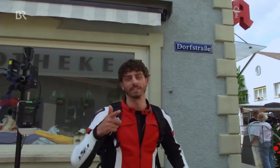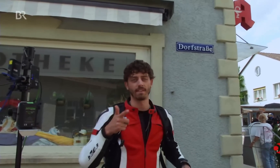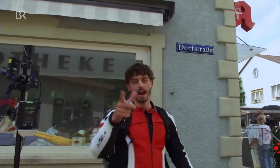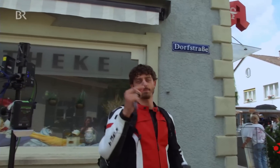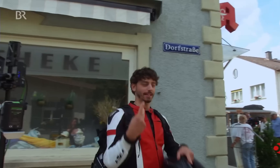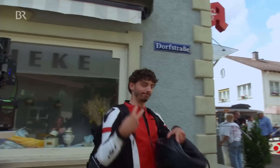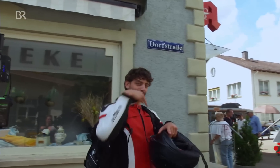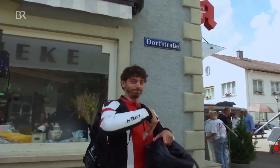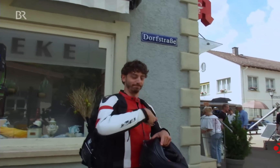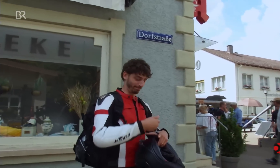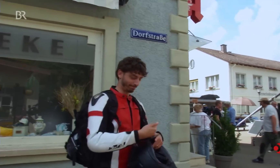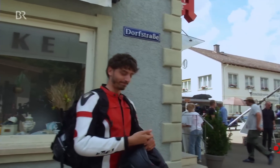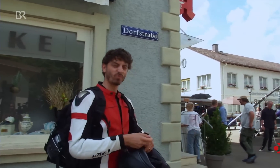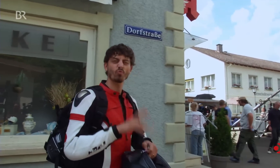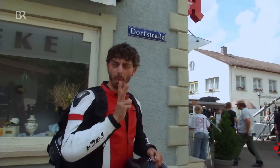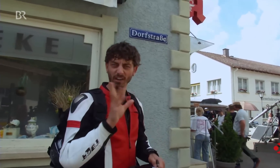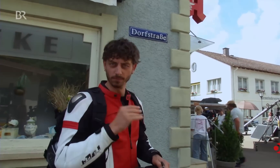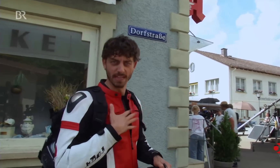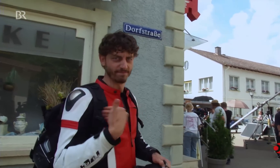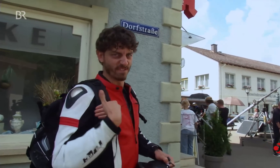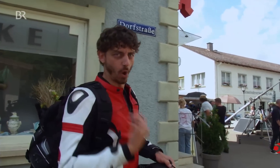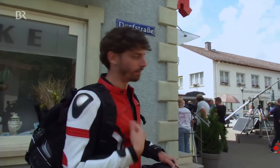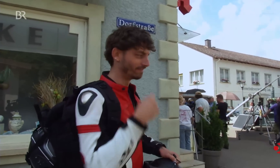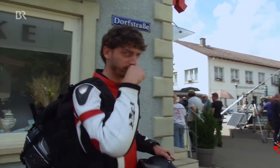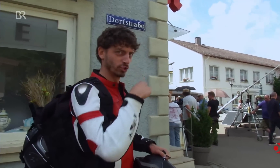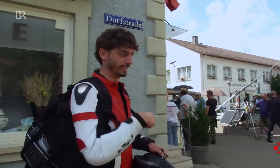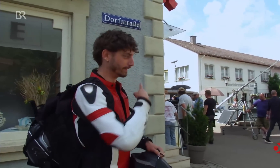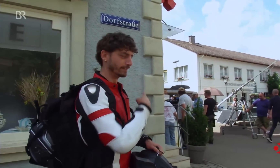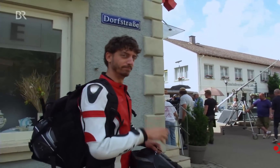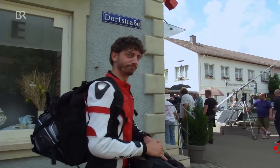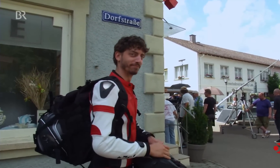Jetzt kommt die Szene, wo ich nach dem Aufsteigen losfahre. Normalerweise fährt ja nur meine Frau bei mir mit.